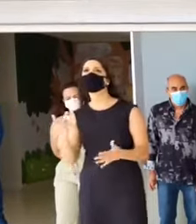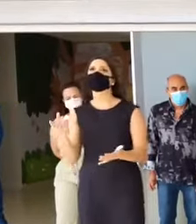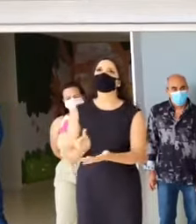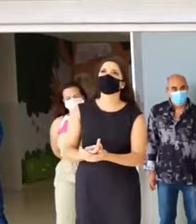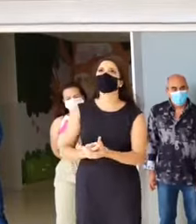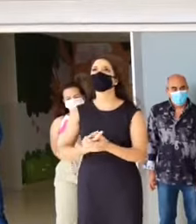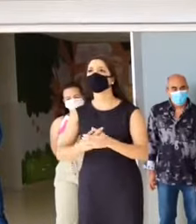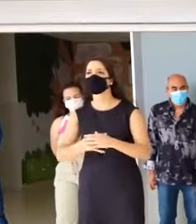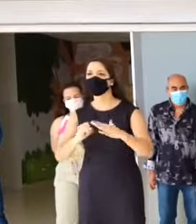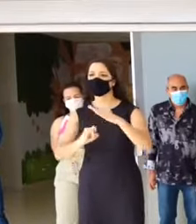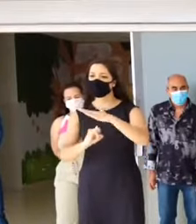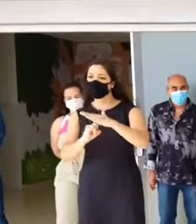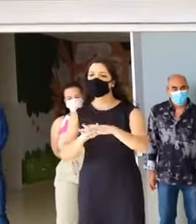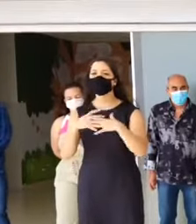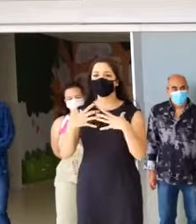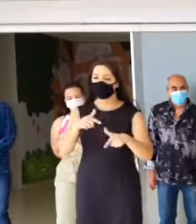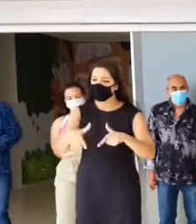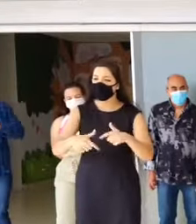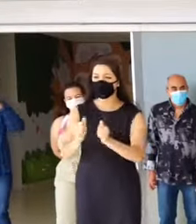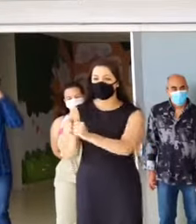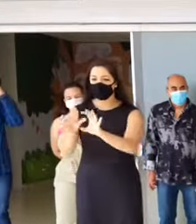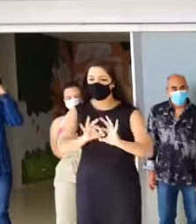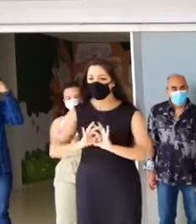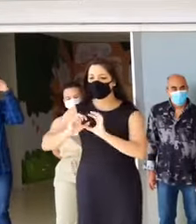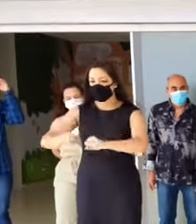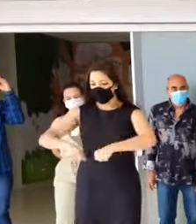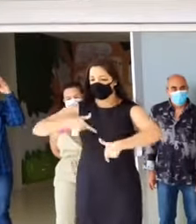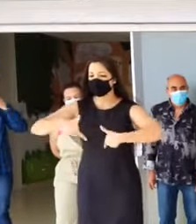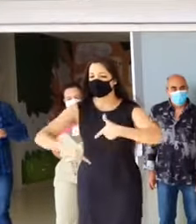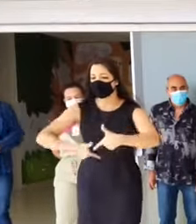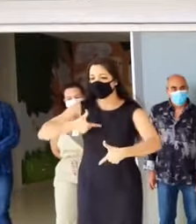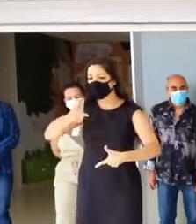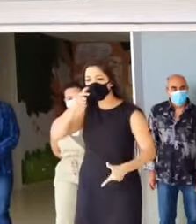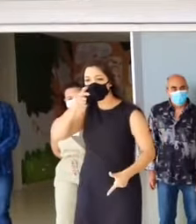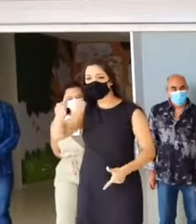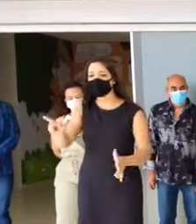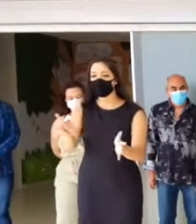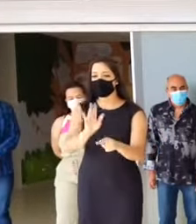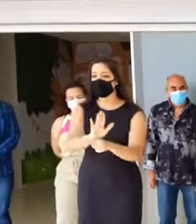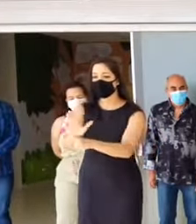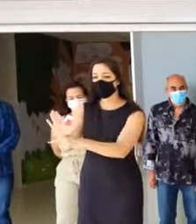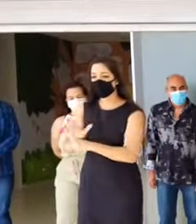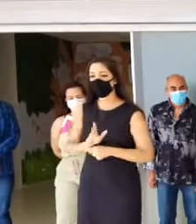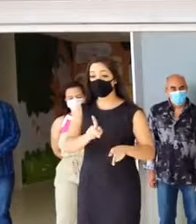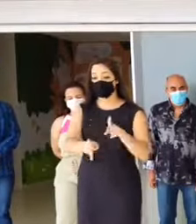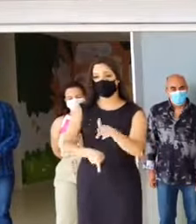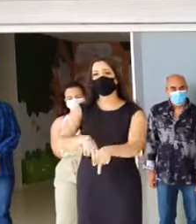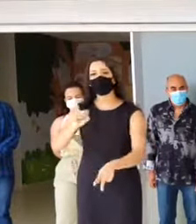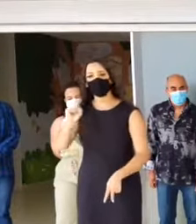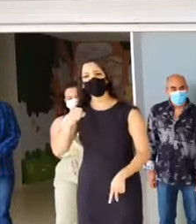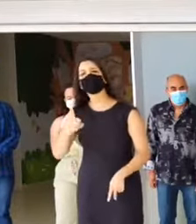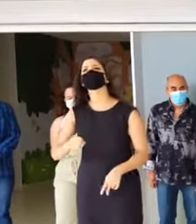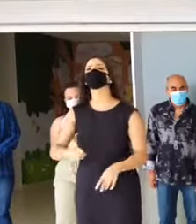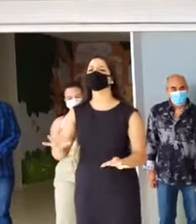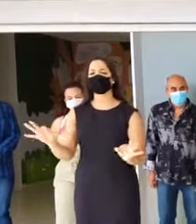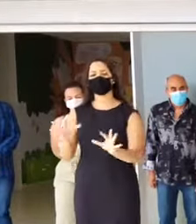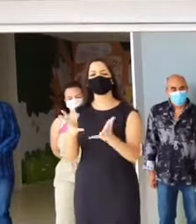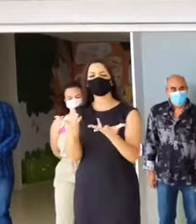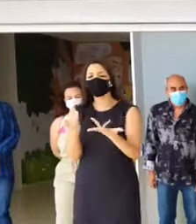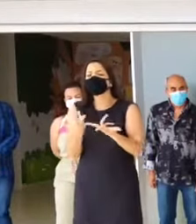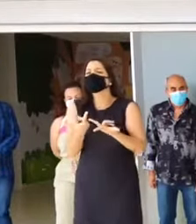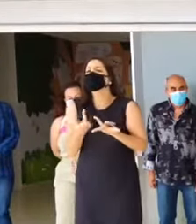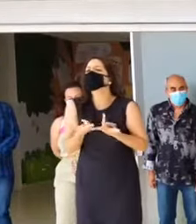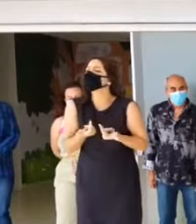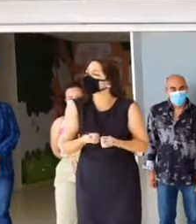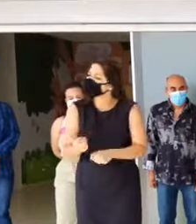quando as instituições trabalham juntas, todas empenhadas em benefício do interesse público, em benefício da população, os resultados são excelentes, são